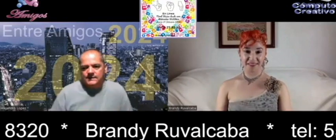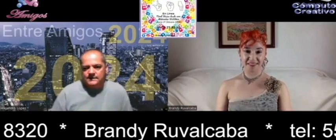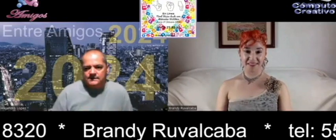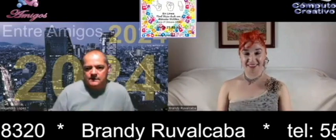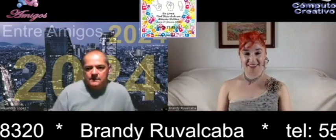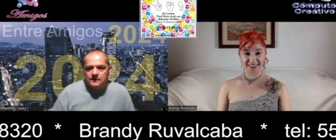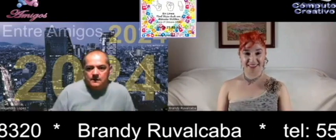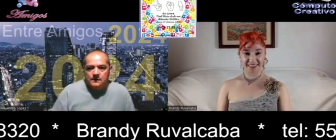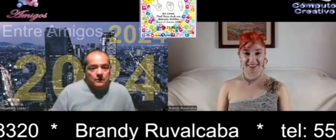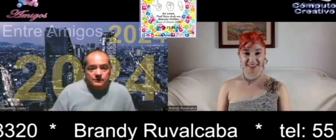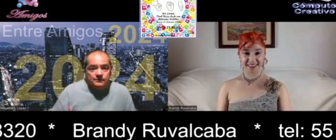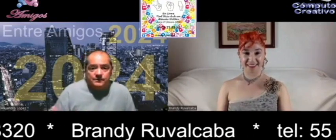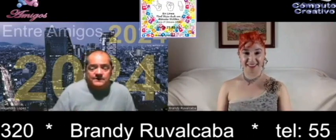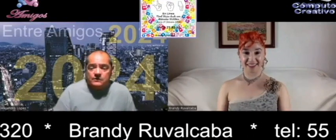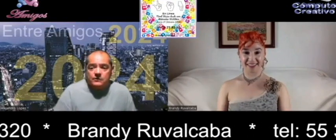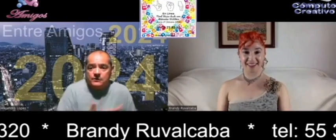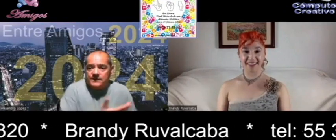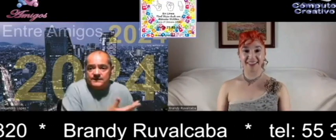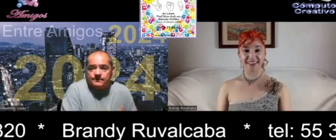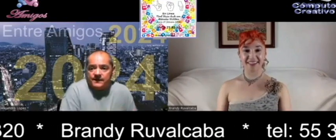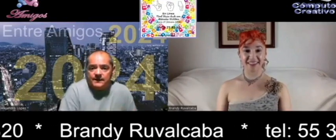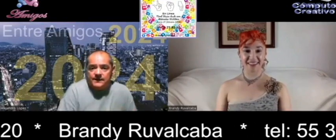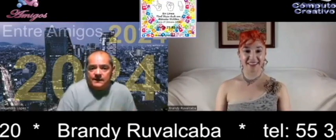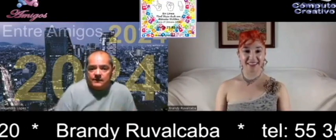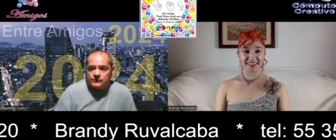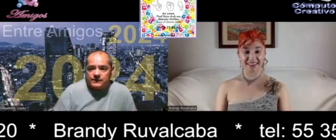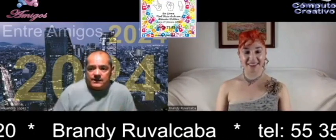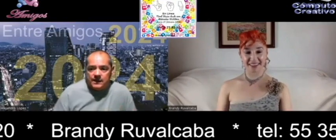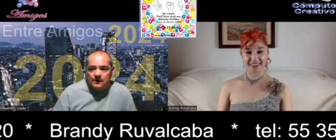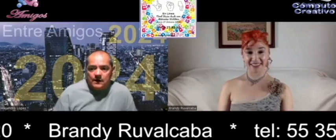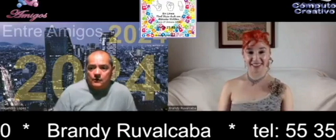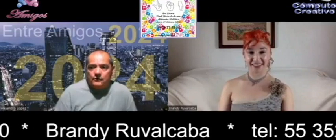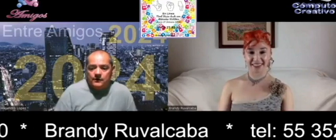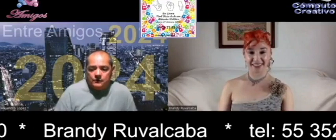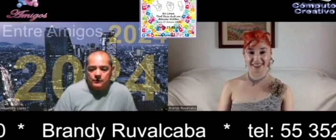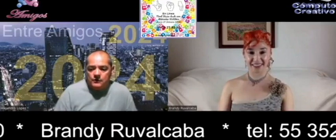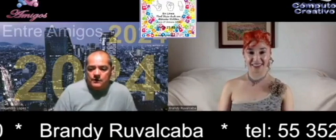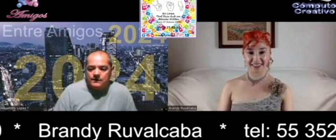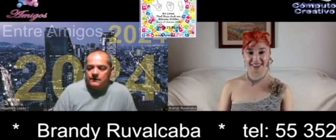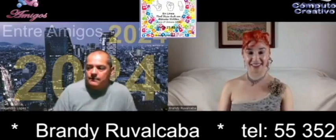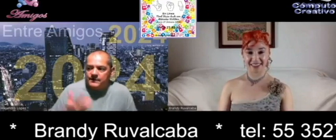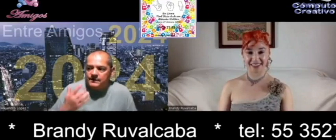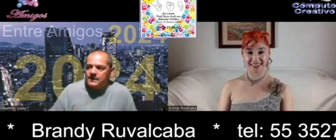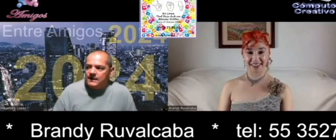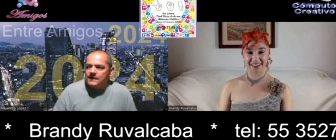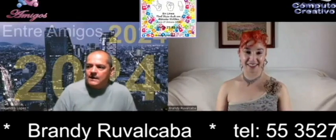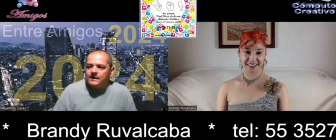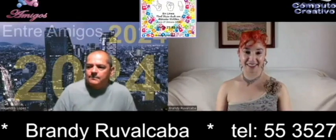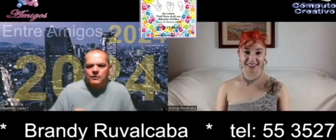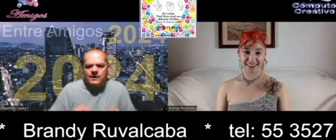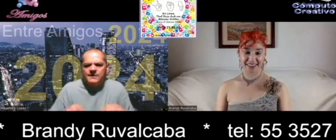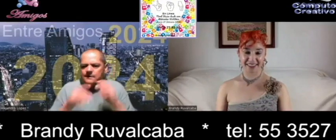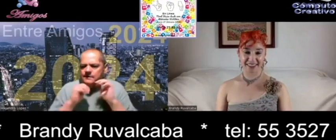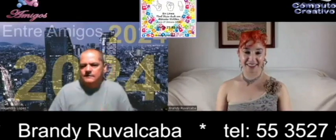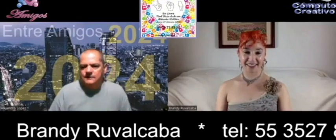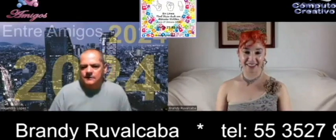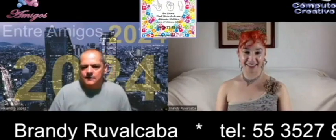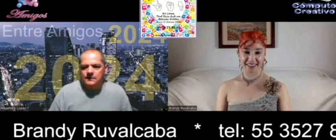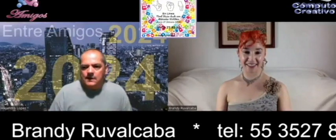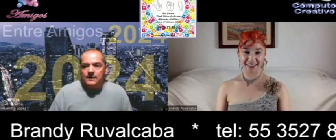de señas. Lo mismo pasa cuando quieres aprender, no sé, algo nuevo. Quiero aprender a